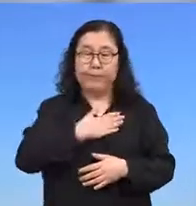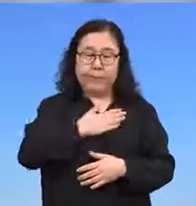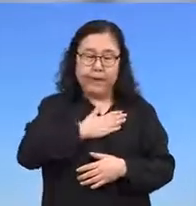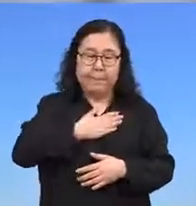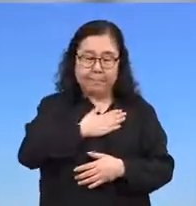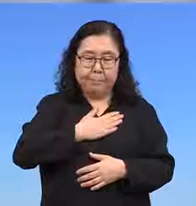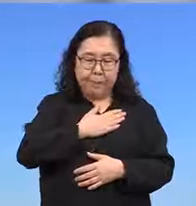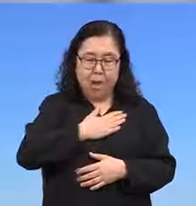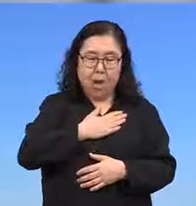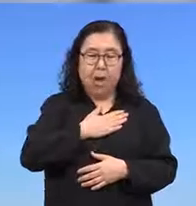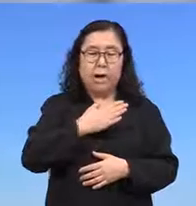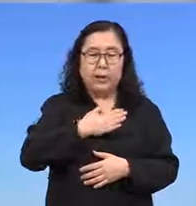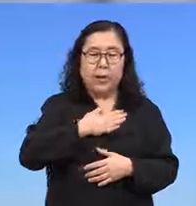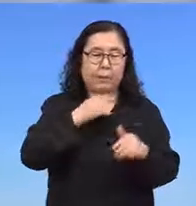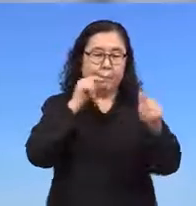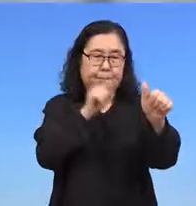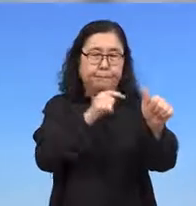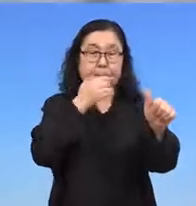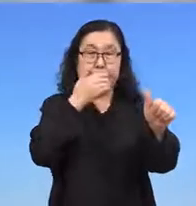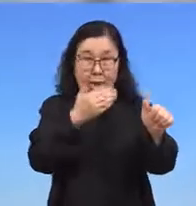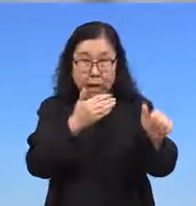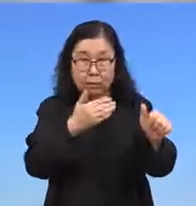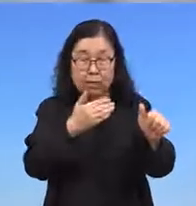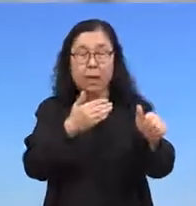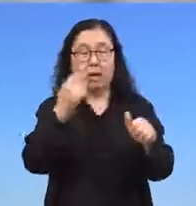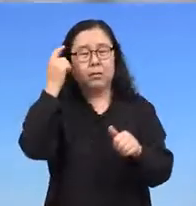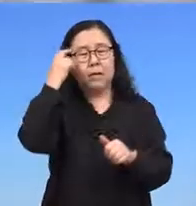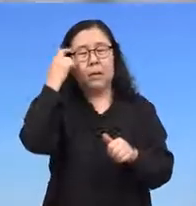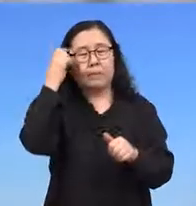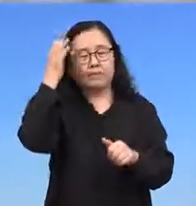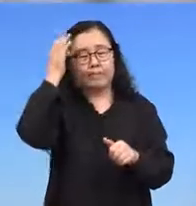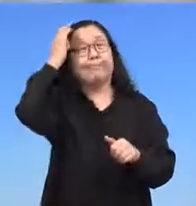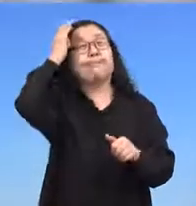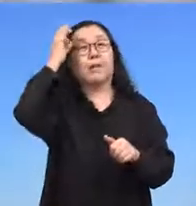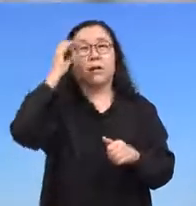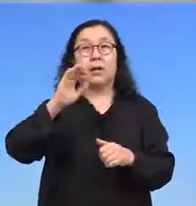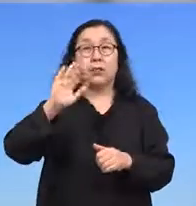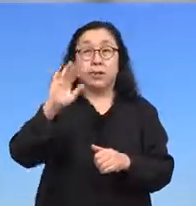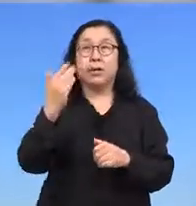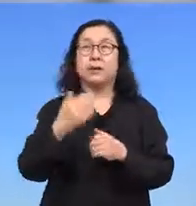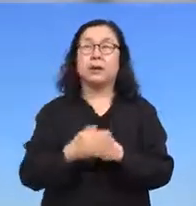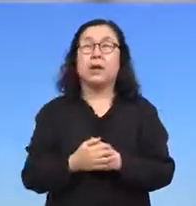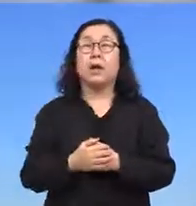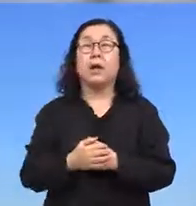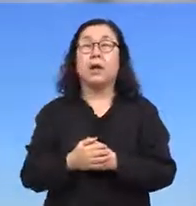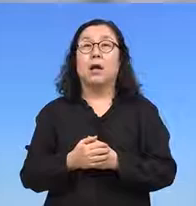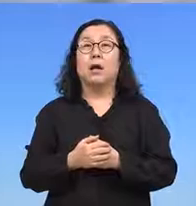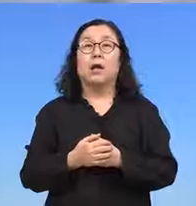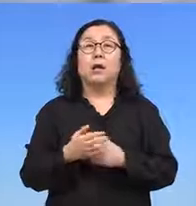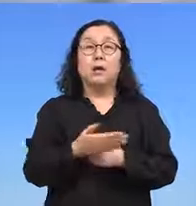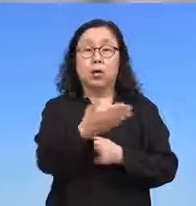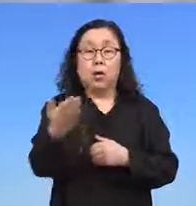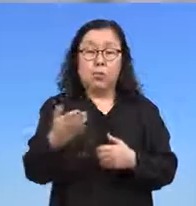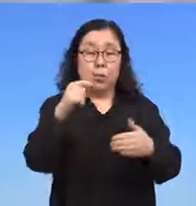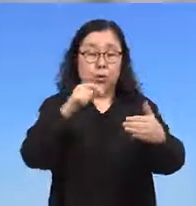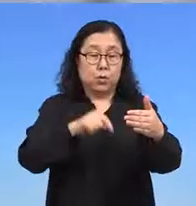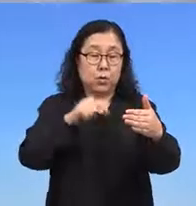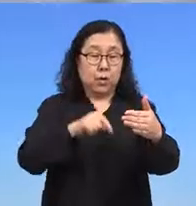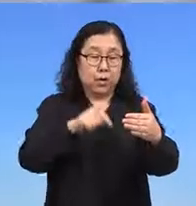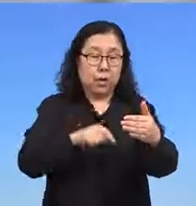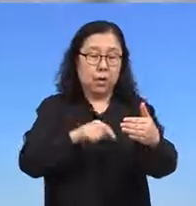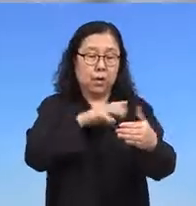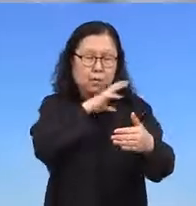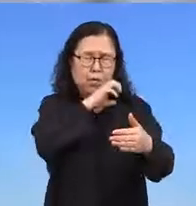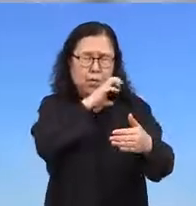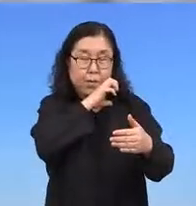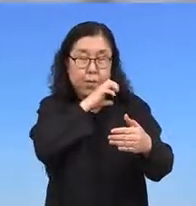내가 이것을 명령할 수 있는 거구나, 방치하면 안 되는 거구나. 여러분 안에서 불평이